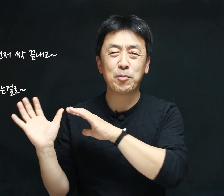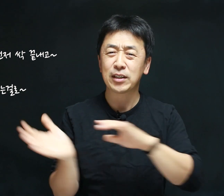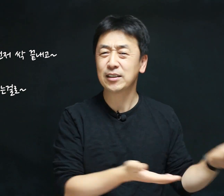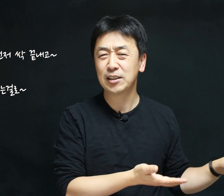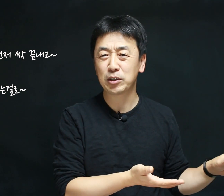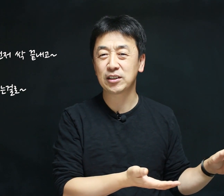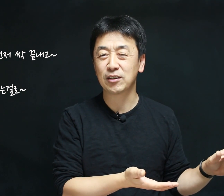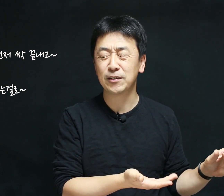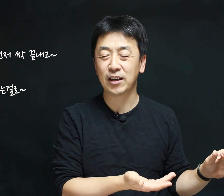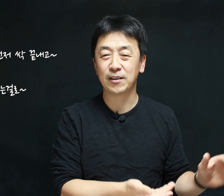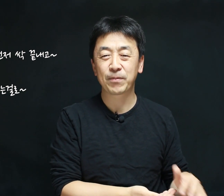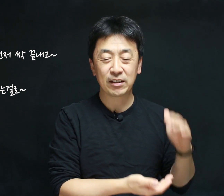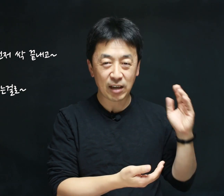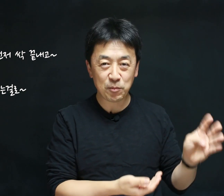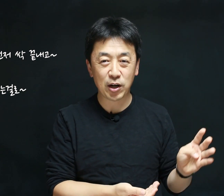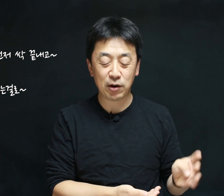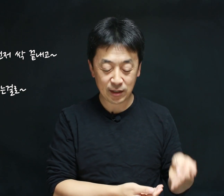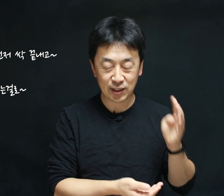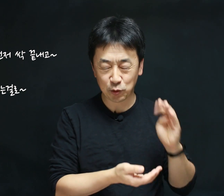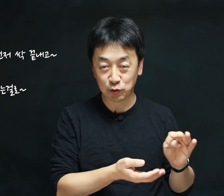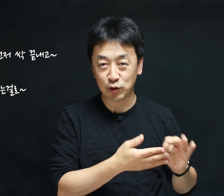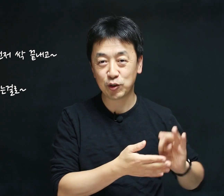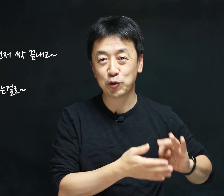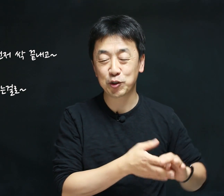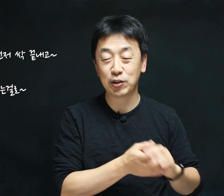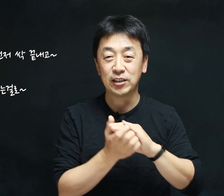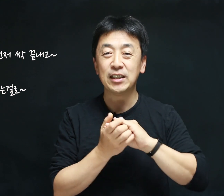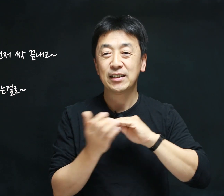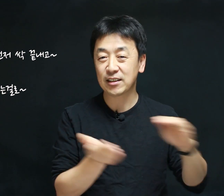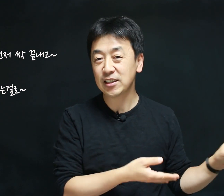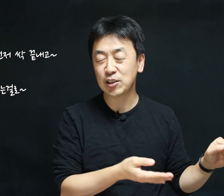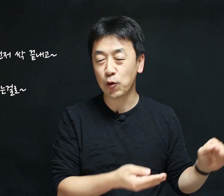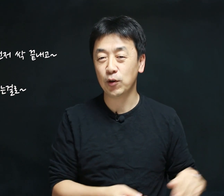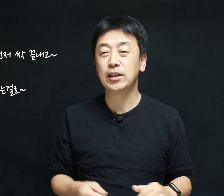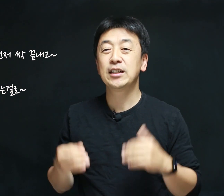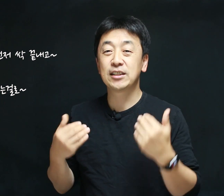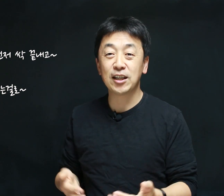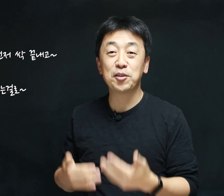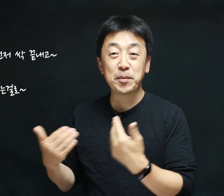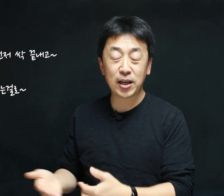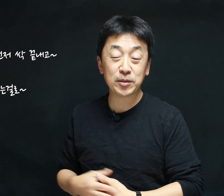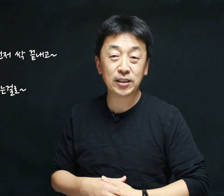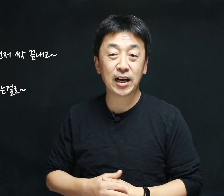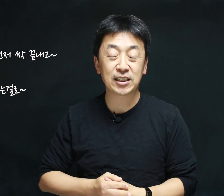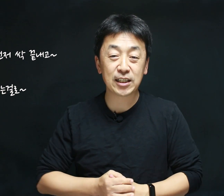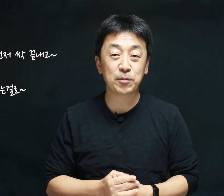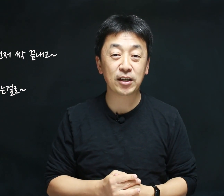싹 끝내버리시는 거. 사인보카와 우선순위 농식수화는 싹 끝내시고 그 다음에 마임을 같이 함께 하시는